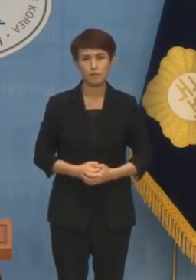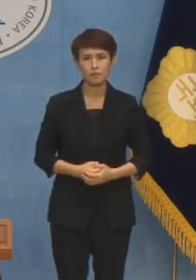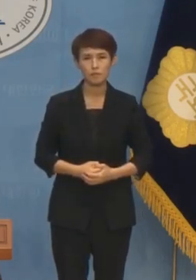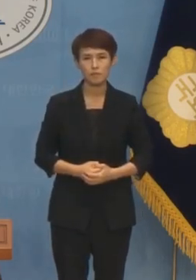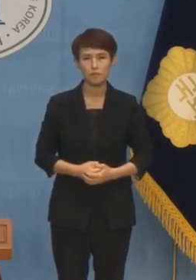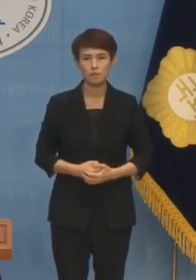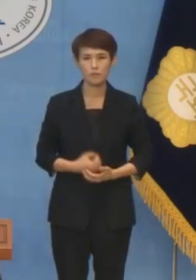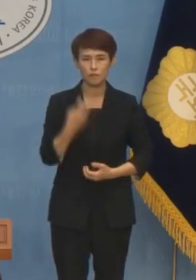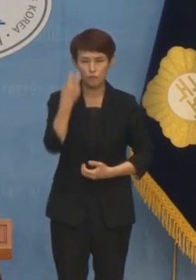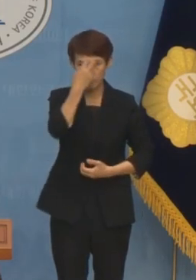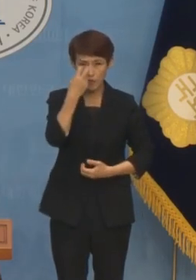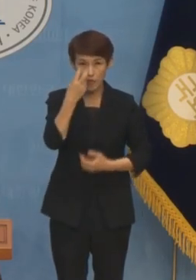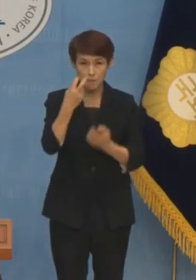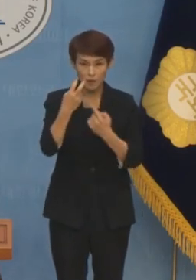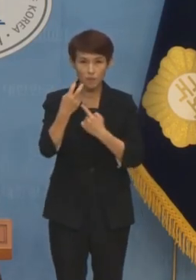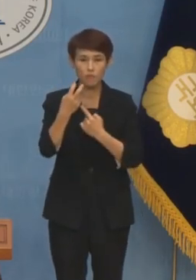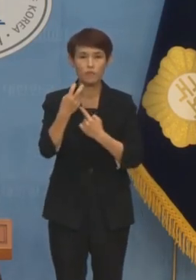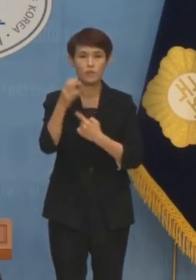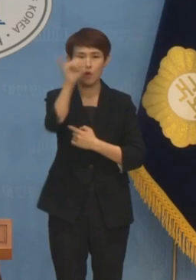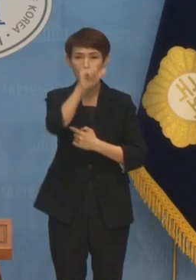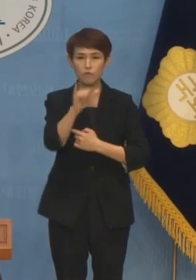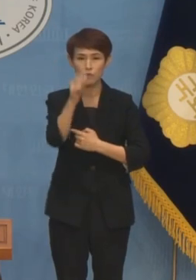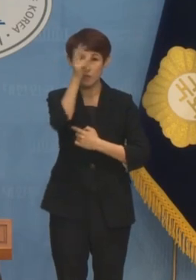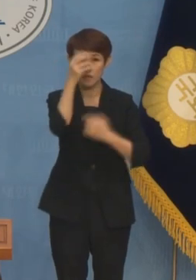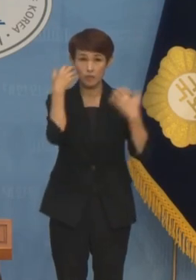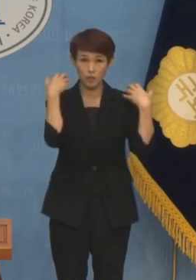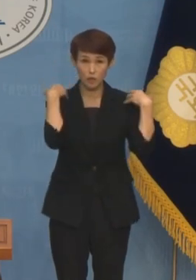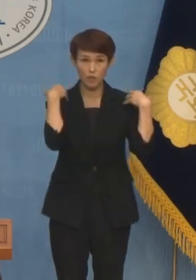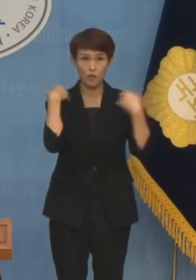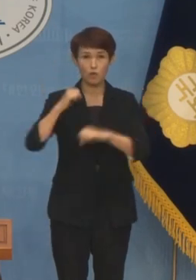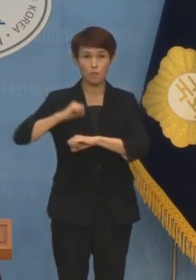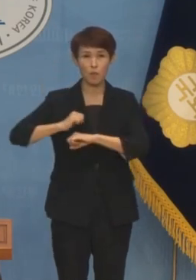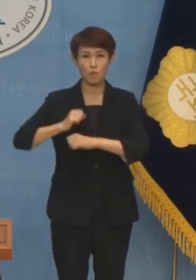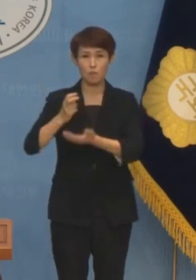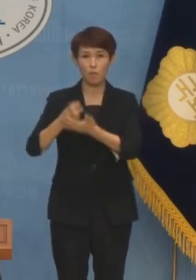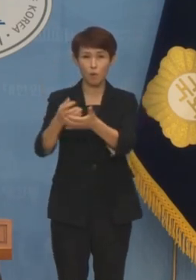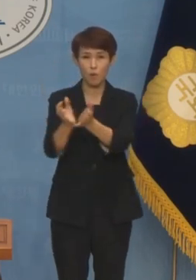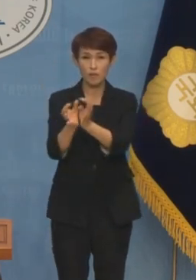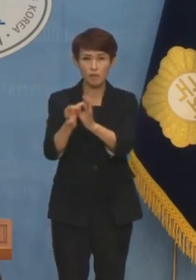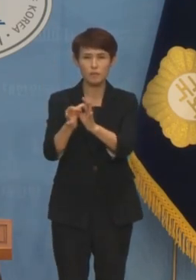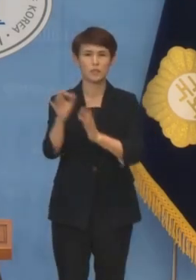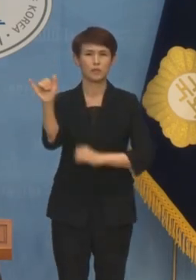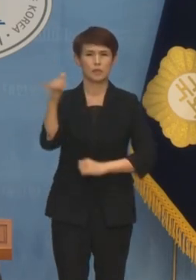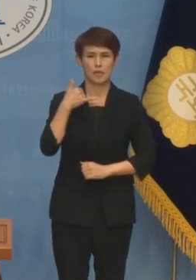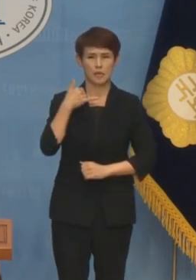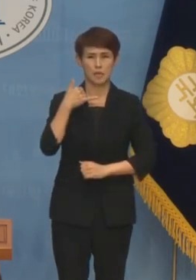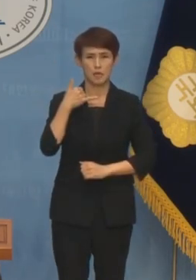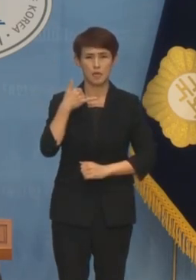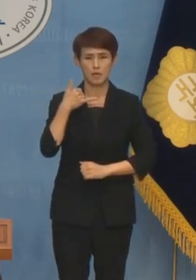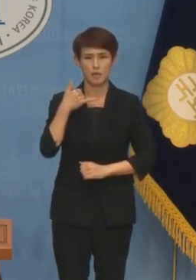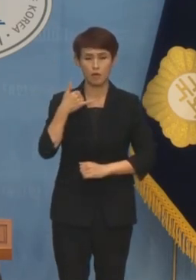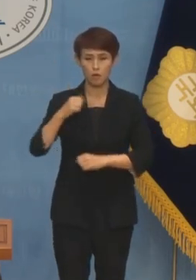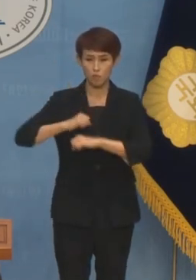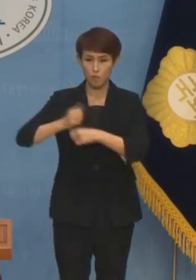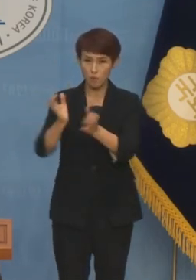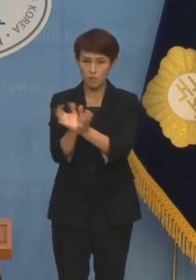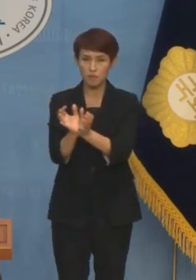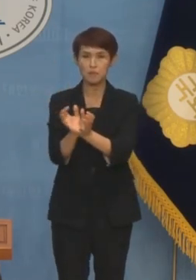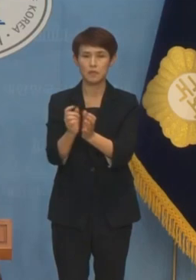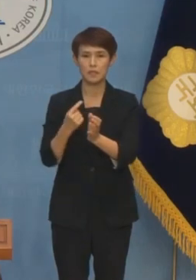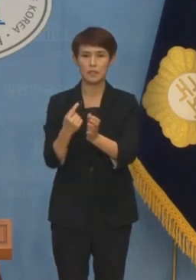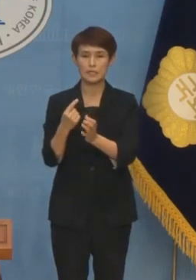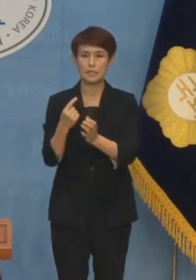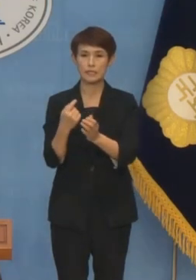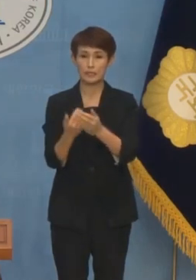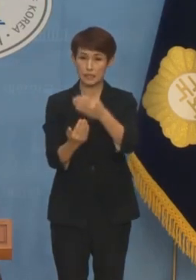실제로 수사에 나섰던 경북경찰청이 국방부 법무관리관의 전화를 받고 국방부가 사건을 회수하도록